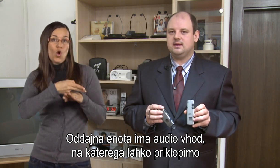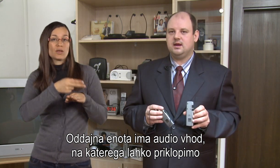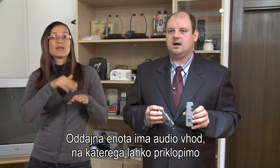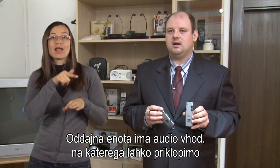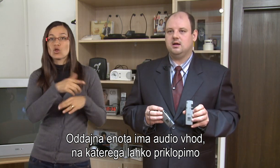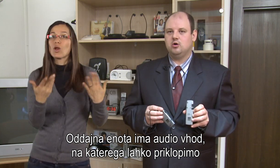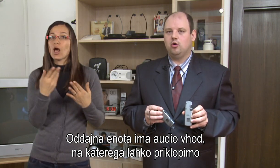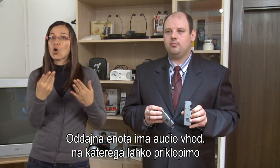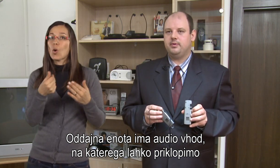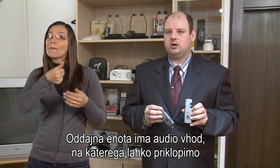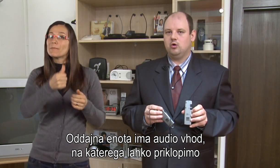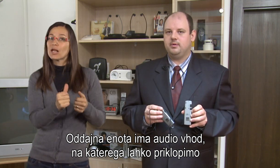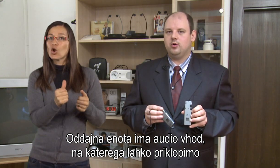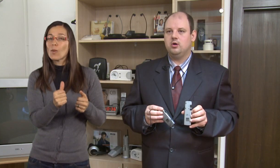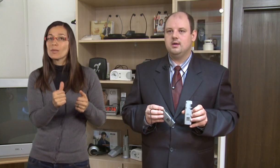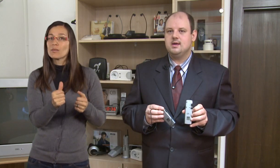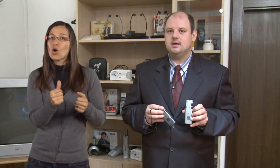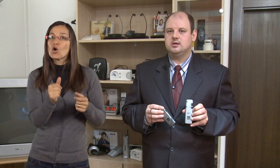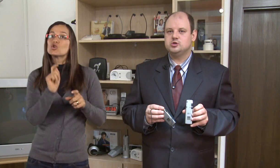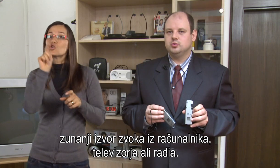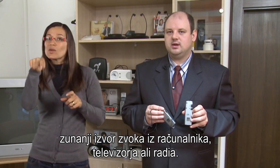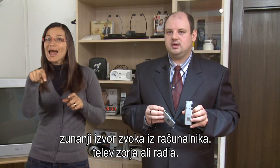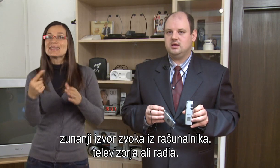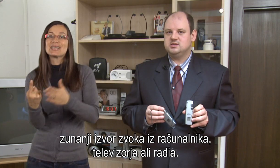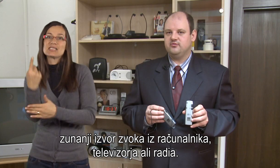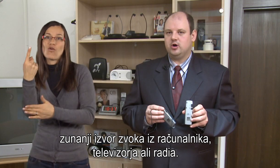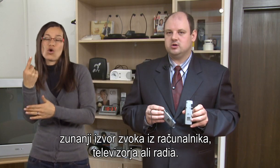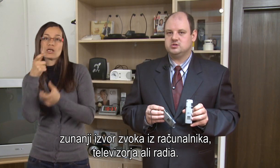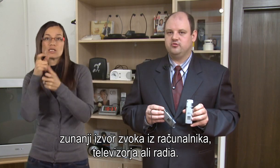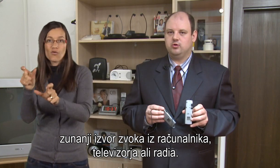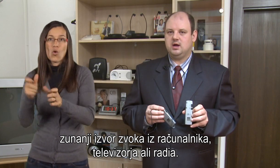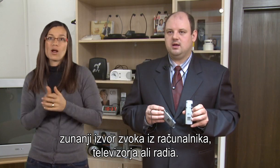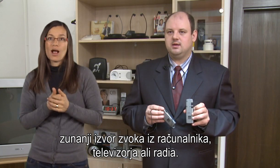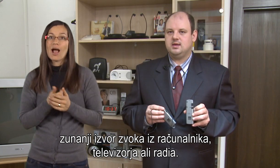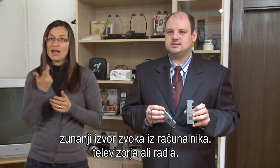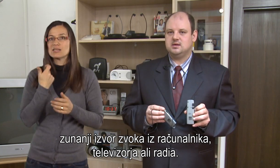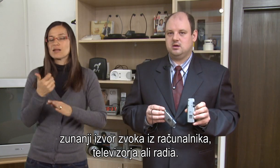na katerega lahko priklopimo zunanji izvor